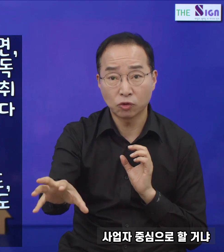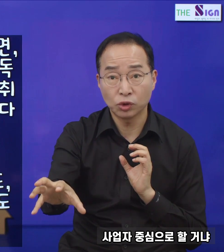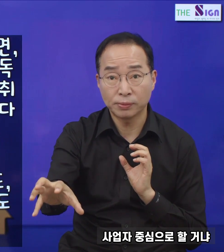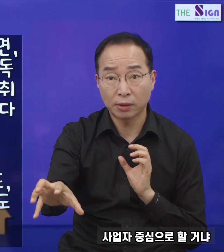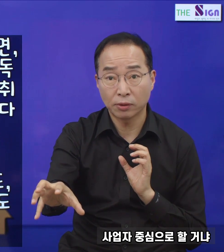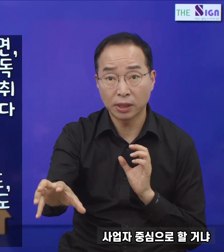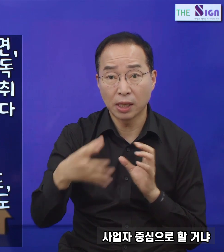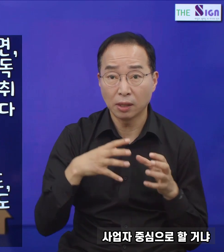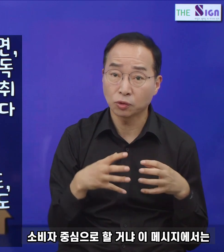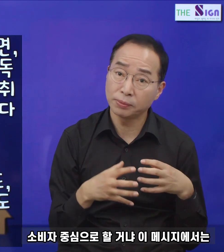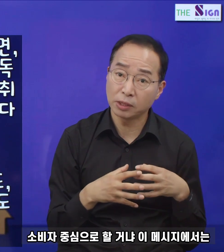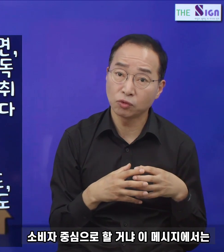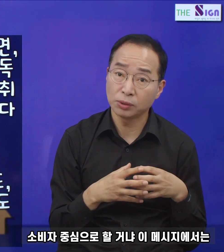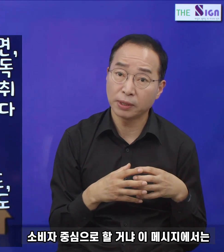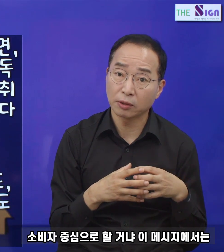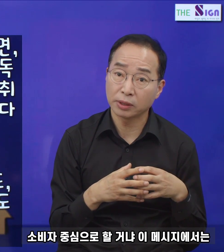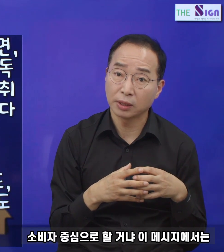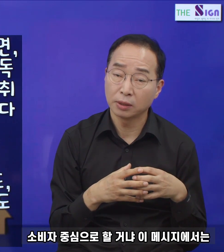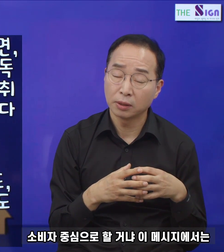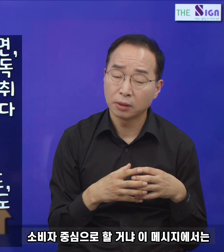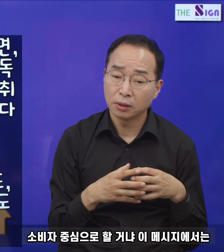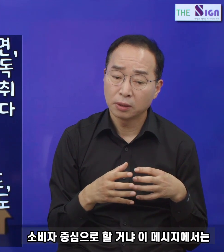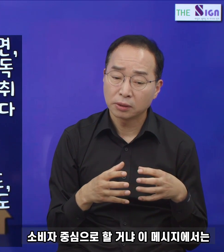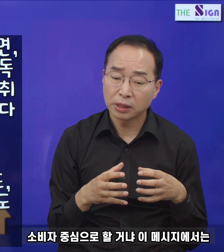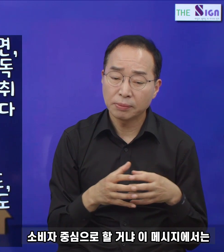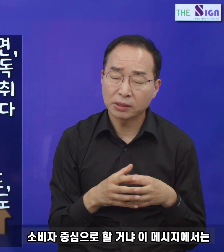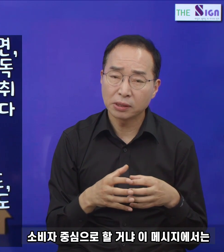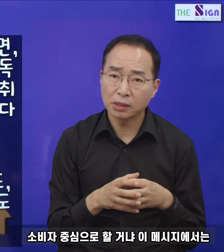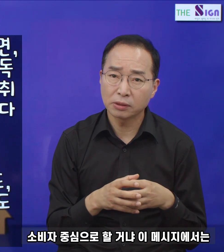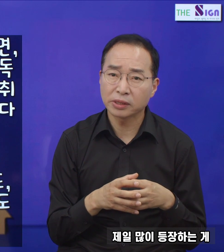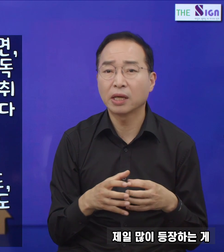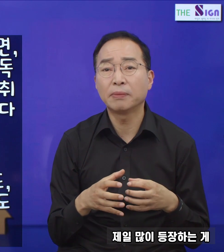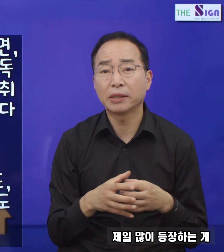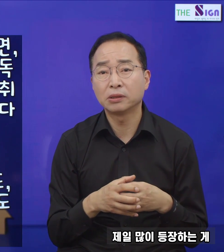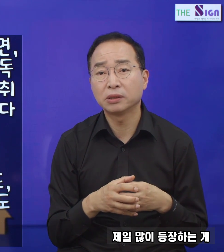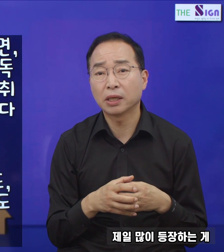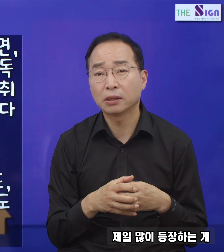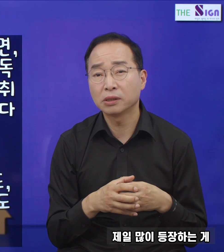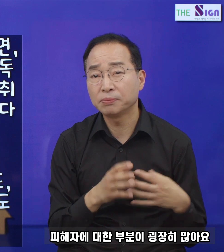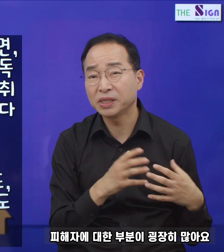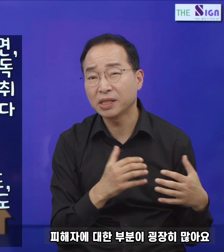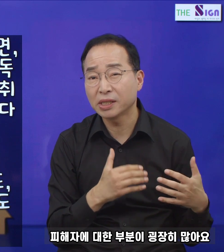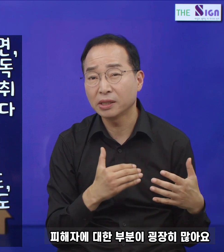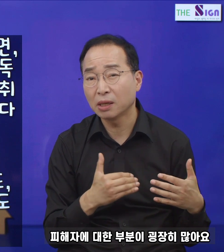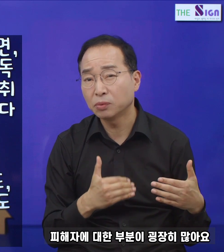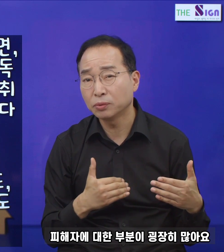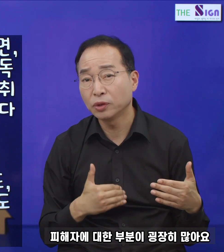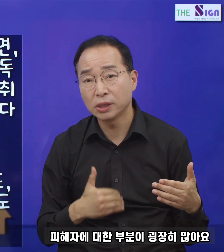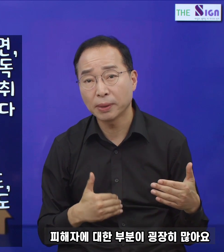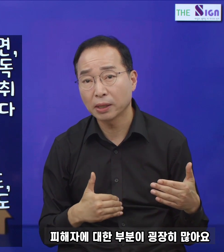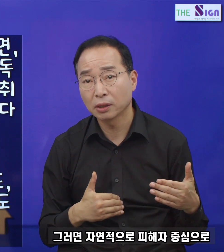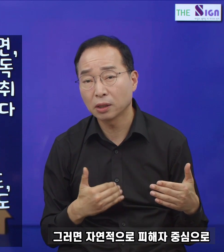중심으로 할 거냐 소비자 중심으로 할 거냐. 자, 이 메시지에서는 제일 많이 등장하는 게 피해자에 대한 부분이 굉장히 많아요.